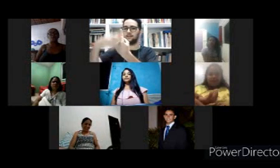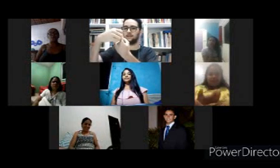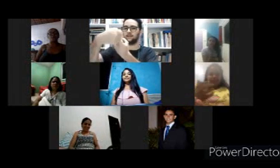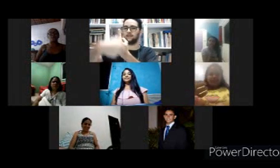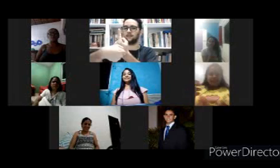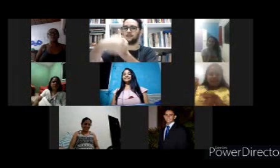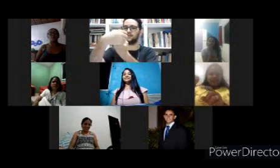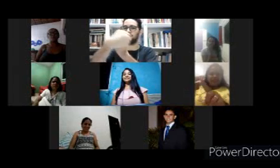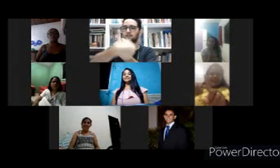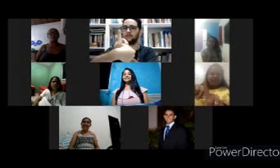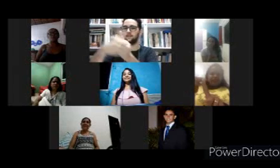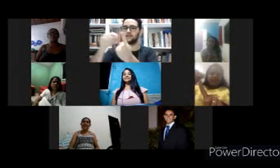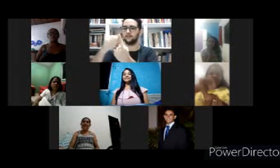Abacate e banana.